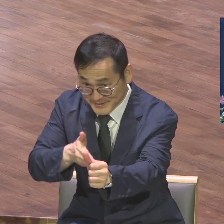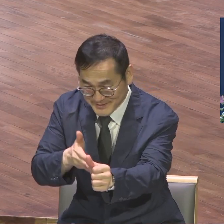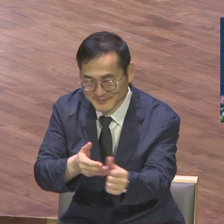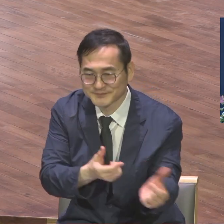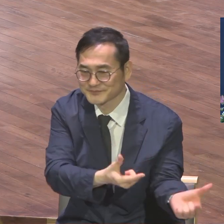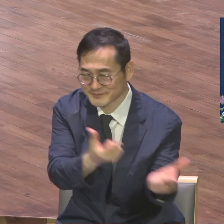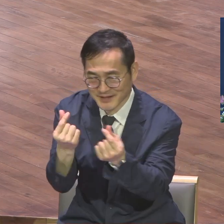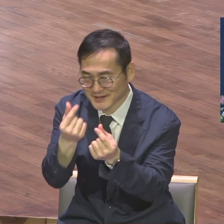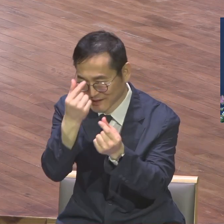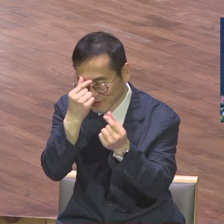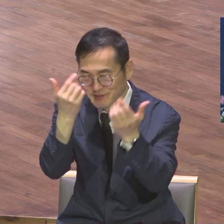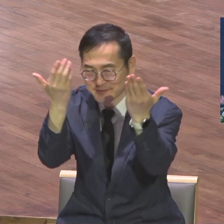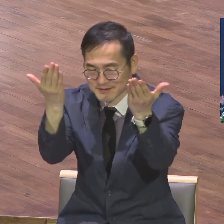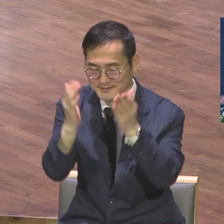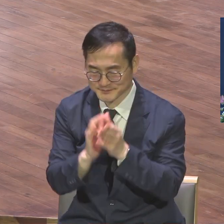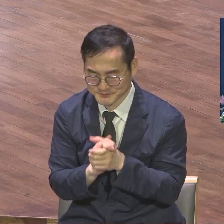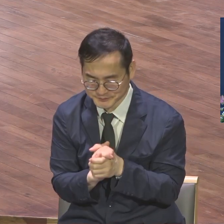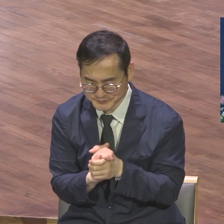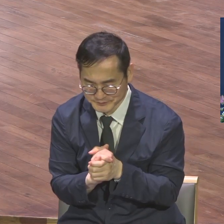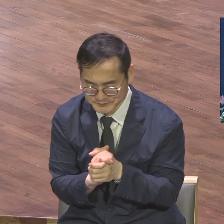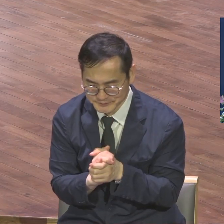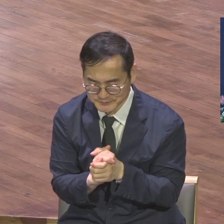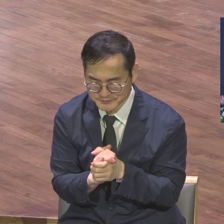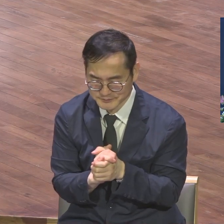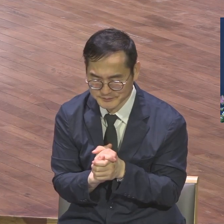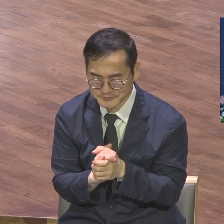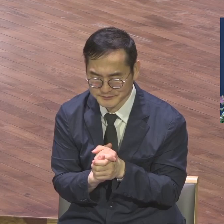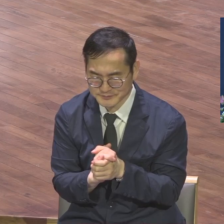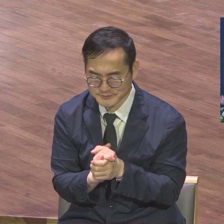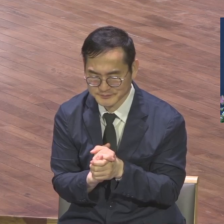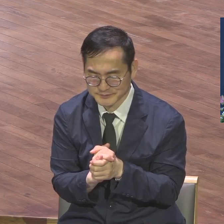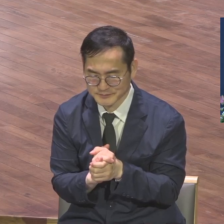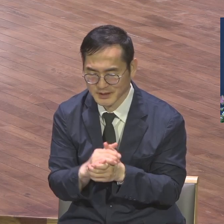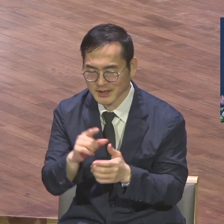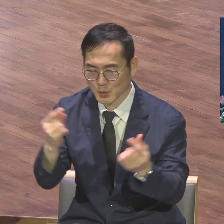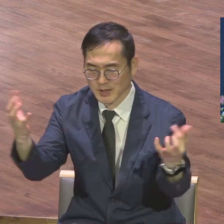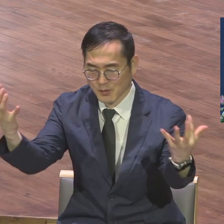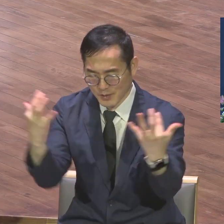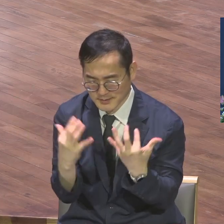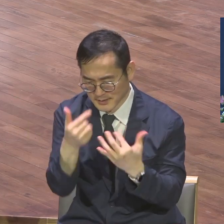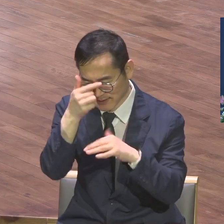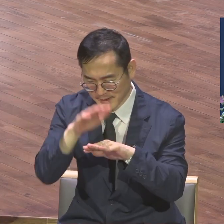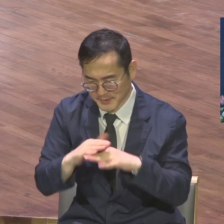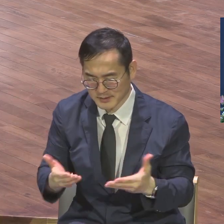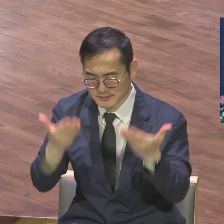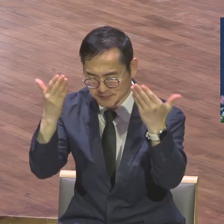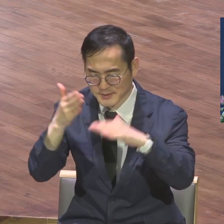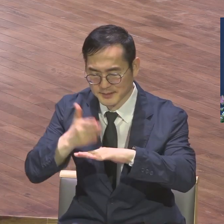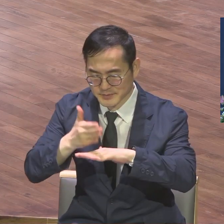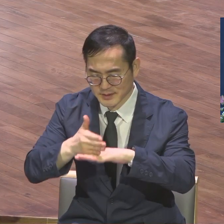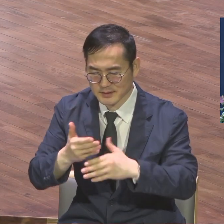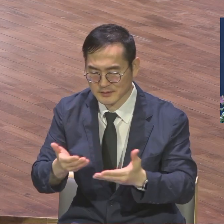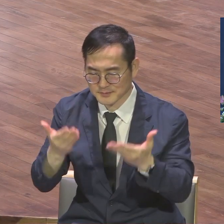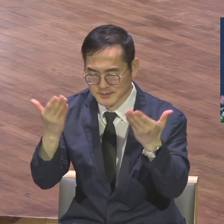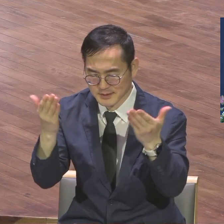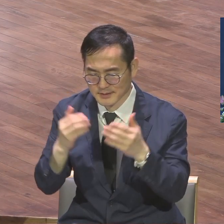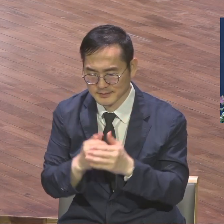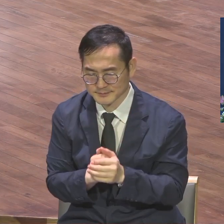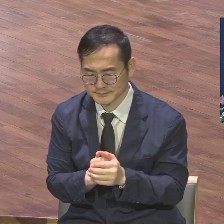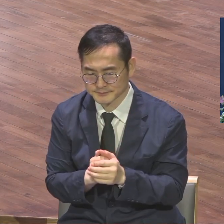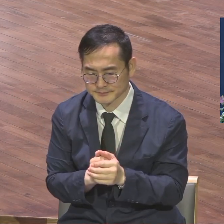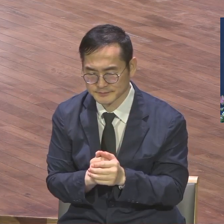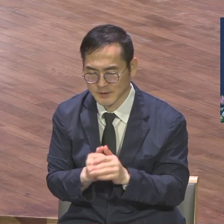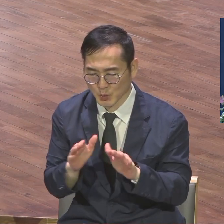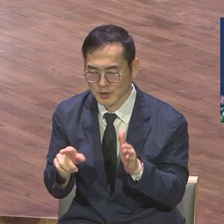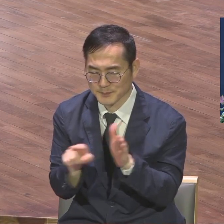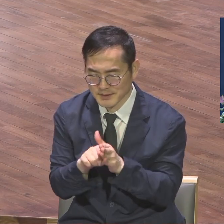기도합시다. 아버지 하나님 거룩한 주를 맞이해서 하나님 예배하러 온 게 하심을 감사드립니다. 하나님 예배드리며 오늘